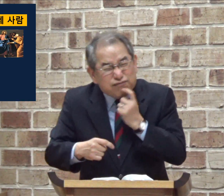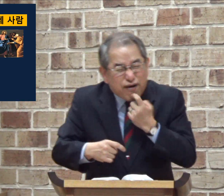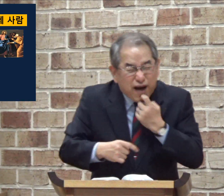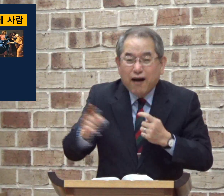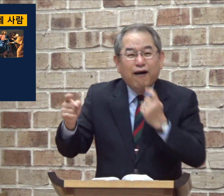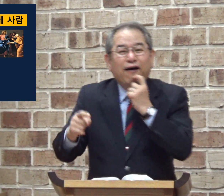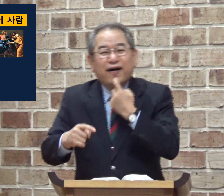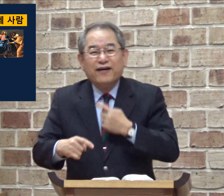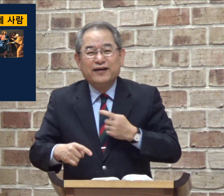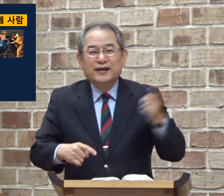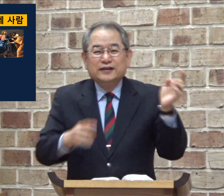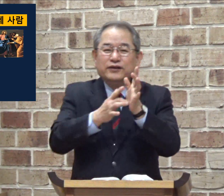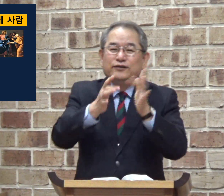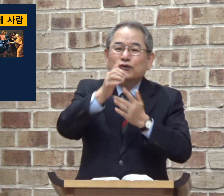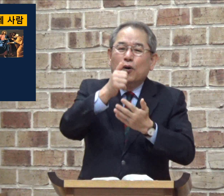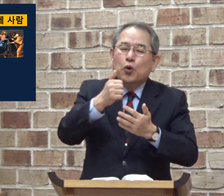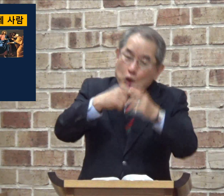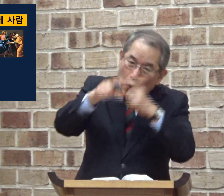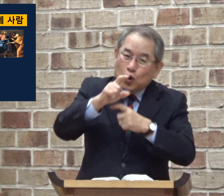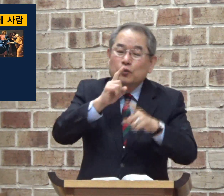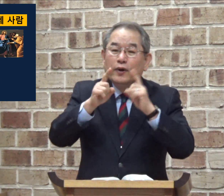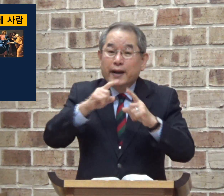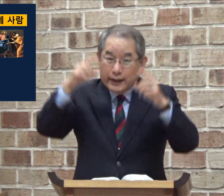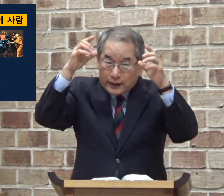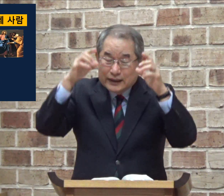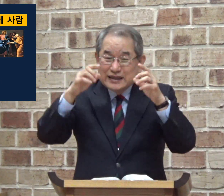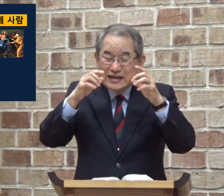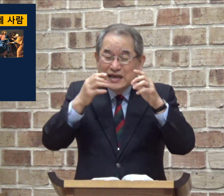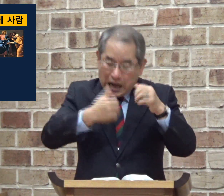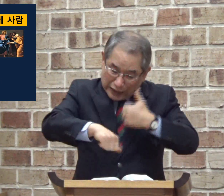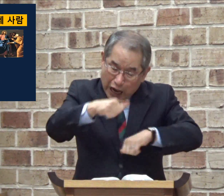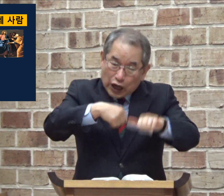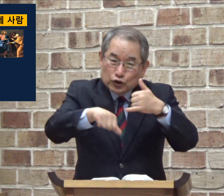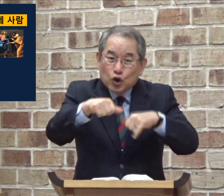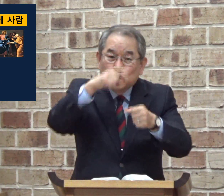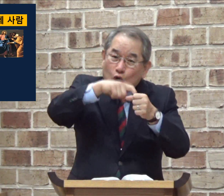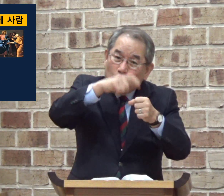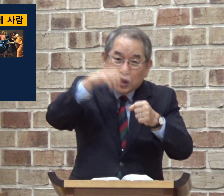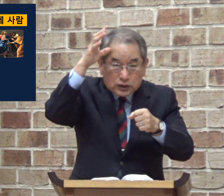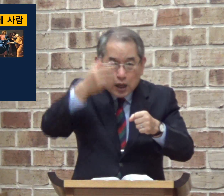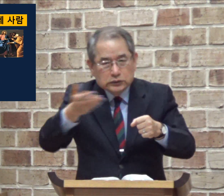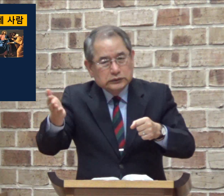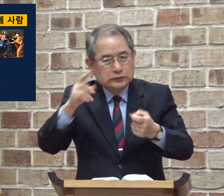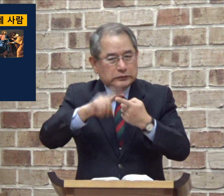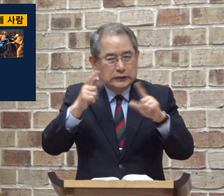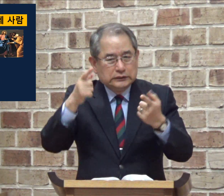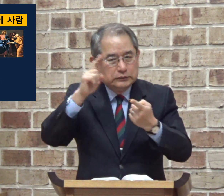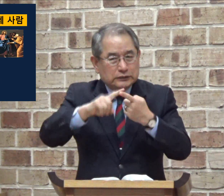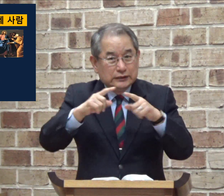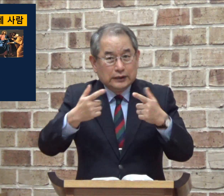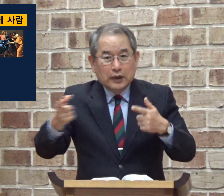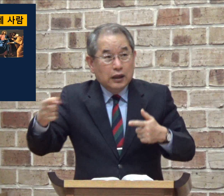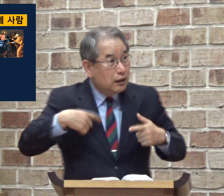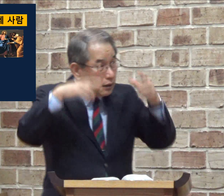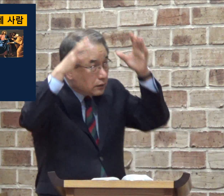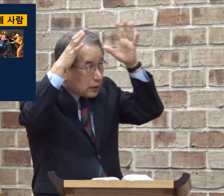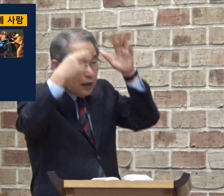근데 그 여인은